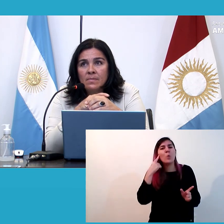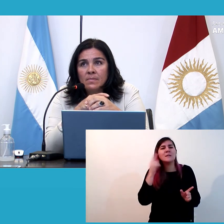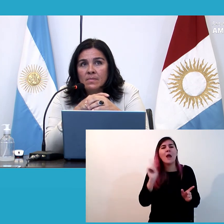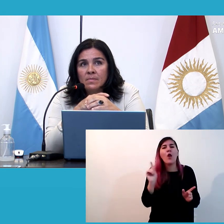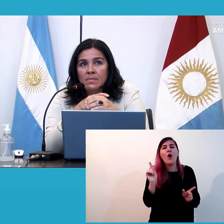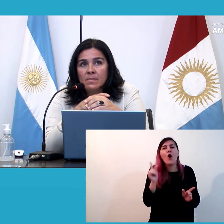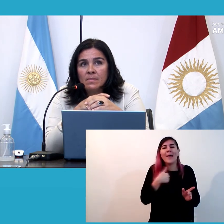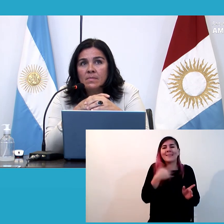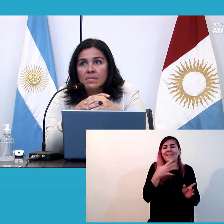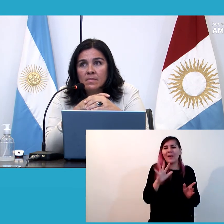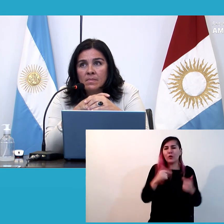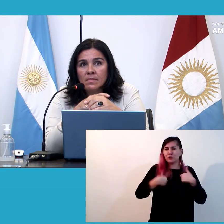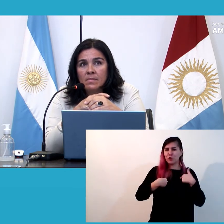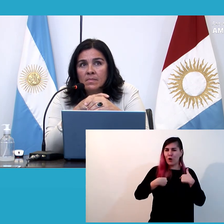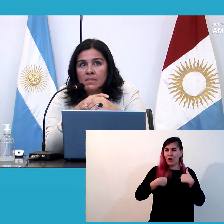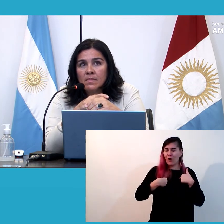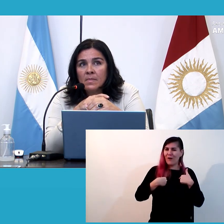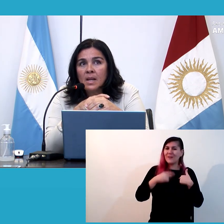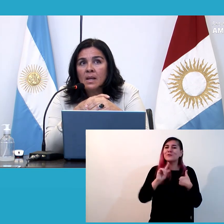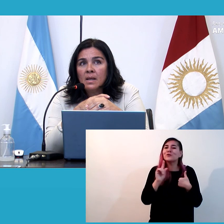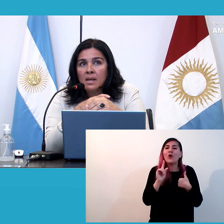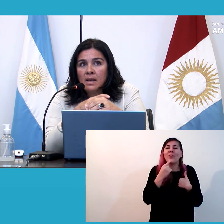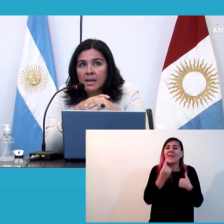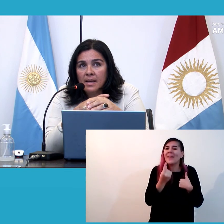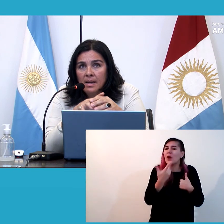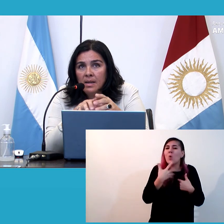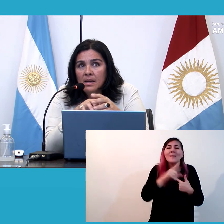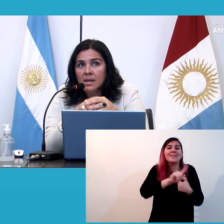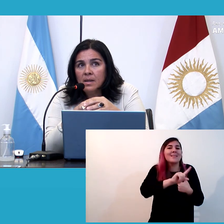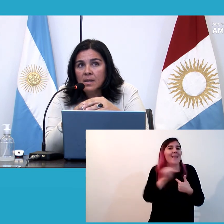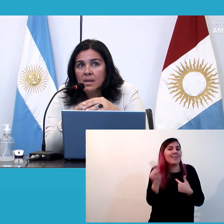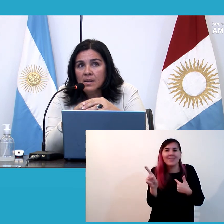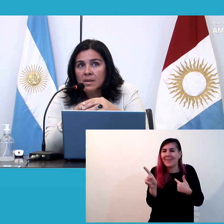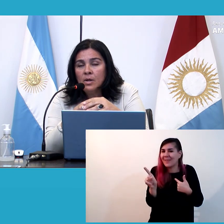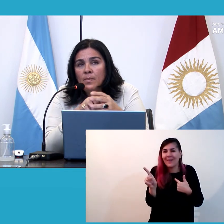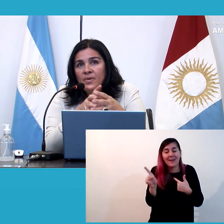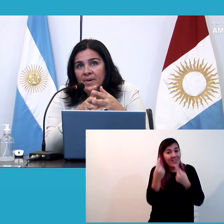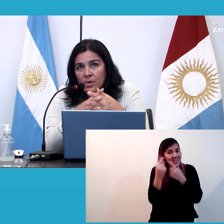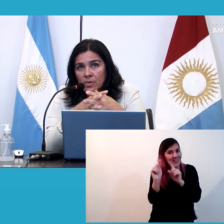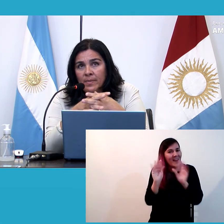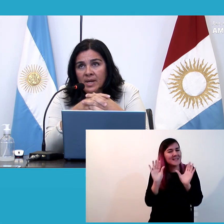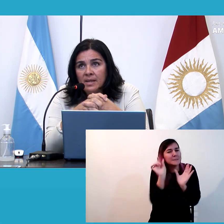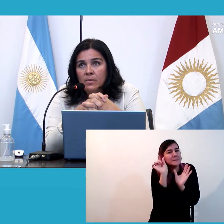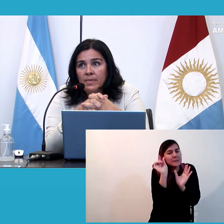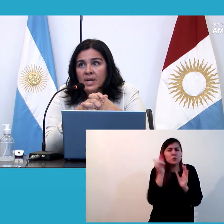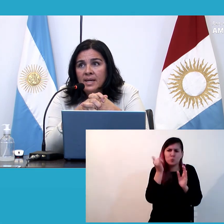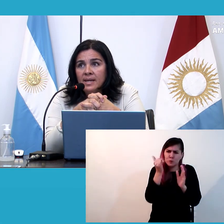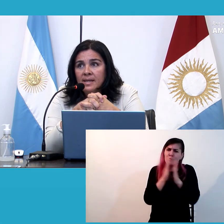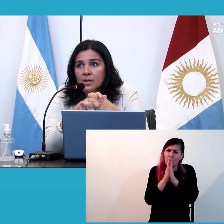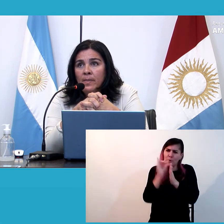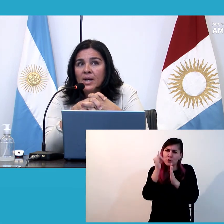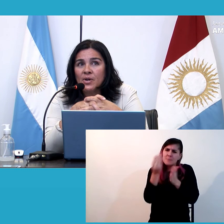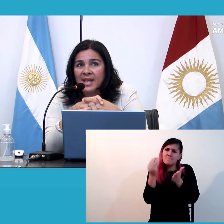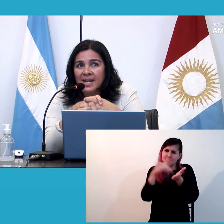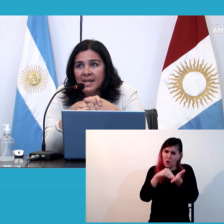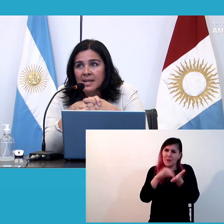que no lo entiendo y es lo que yo dije fue no se entienden. Es leve la diferencia, pero es No, una por favor, diferencia.